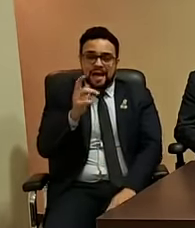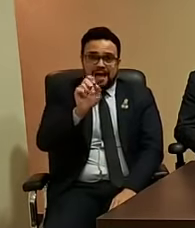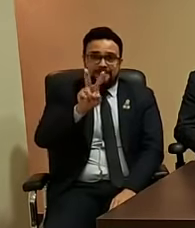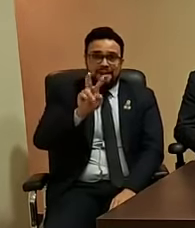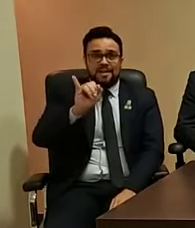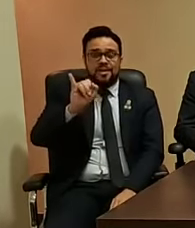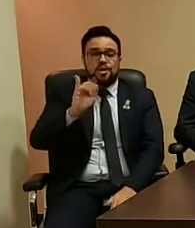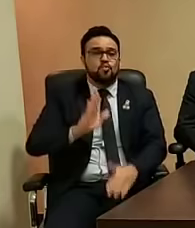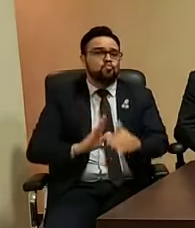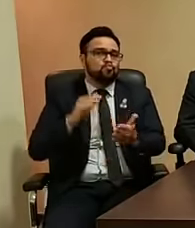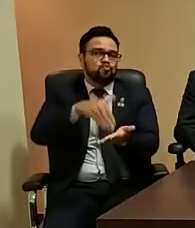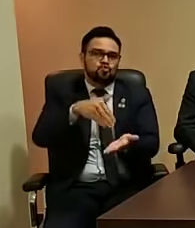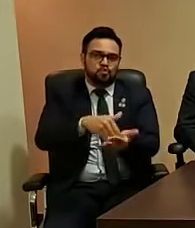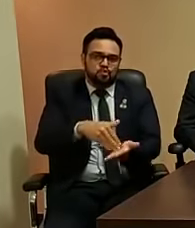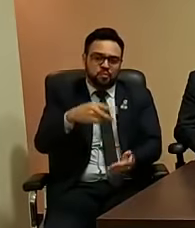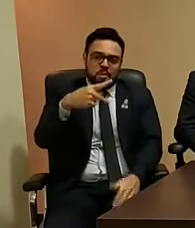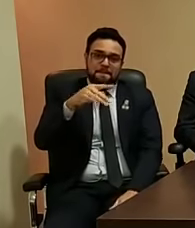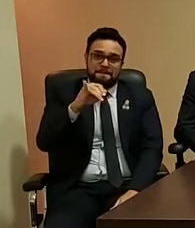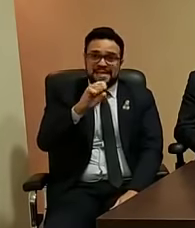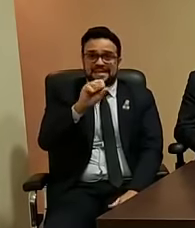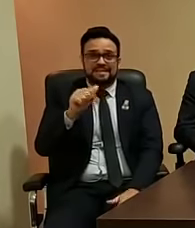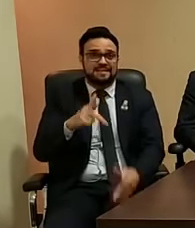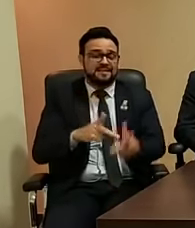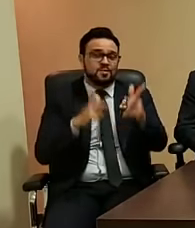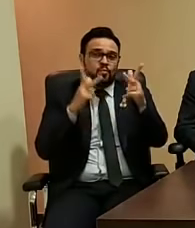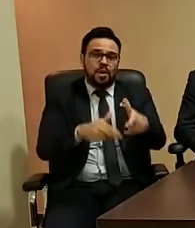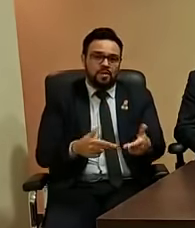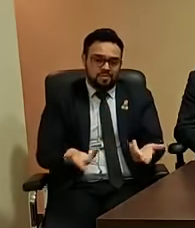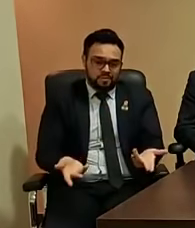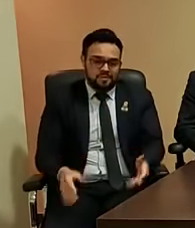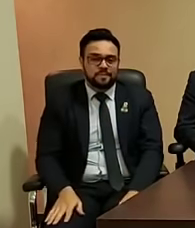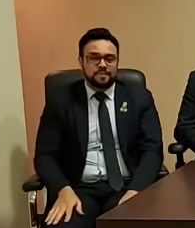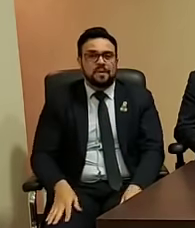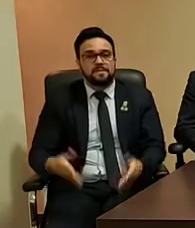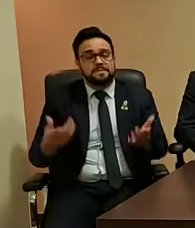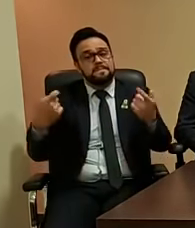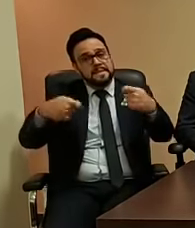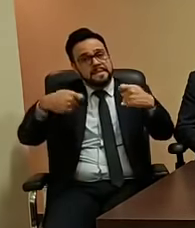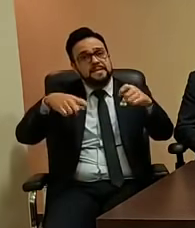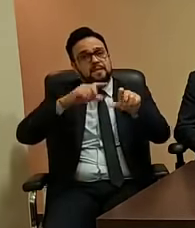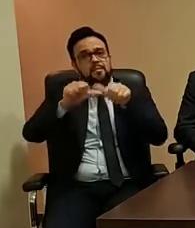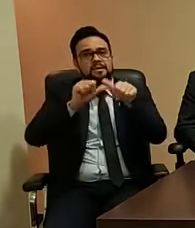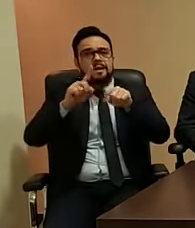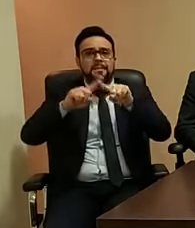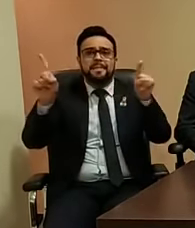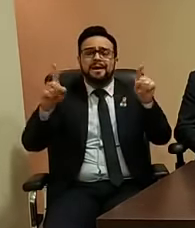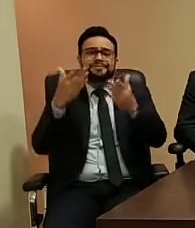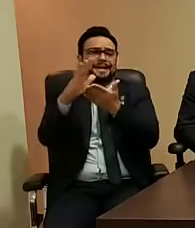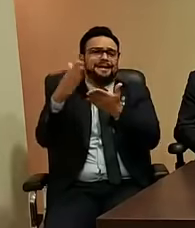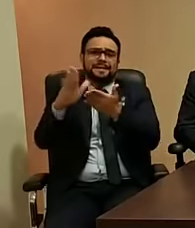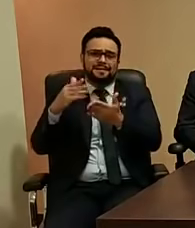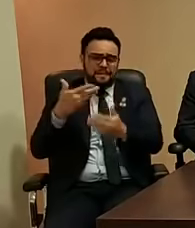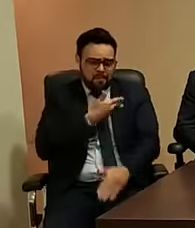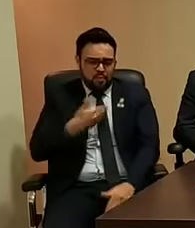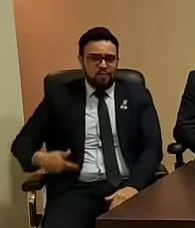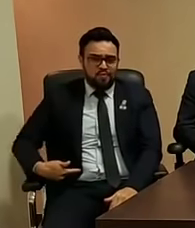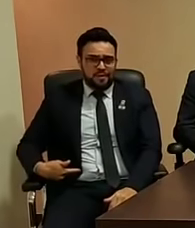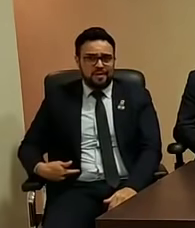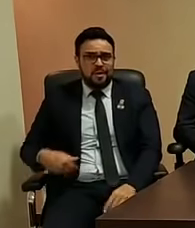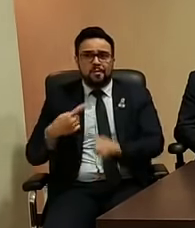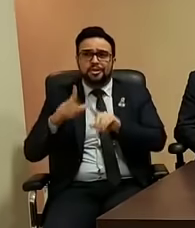Tá? Aqui o PISA chegou nesse ponto agora. Então nós estamos jogando pesado para mudar isso aí. Mas não tem nada a ver com o meu governo. Afinal de contas,